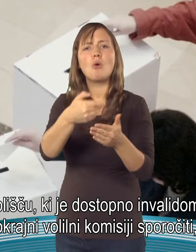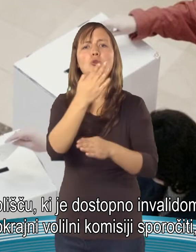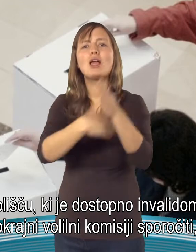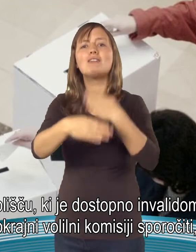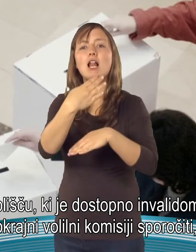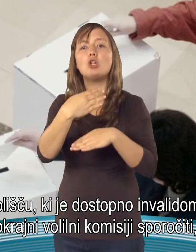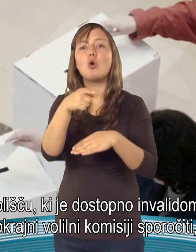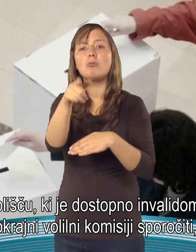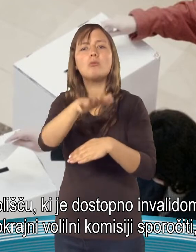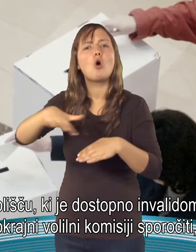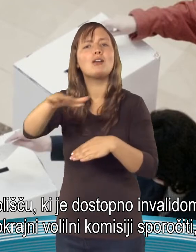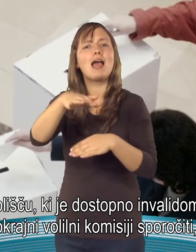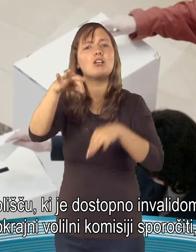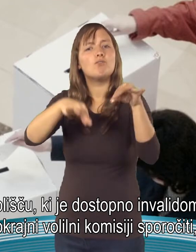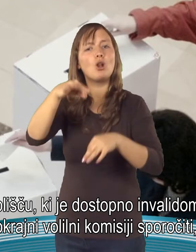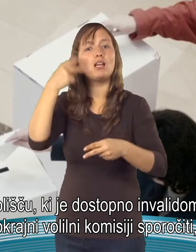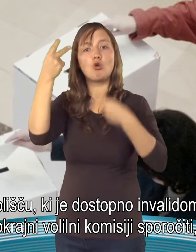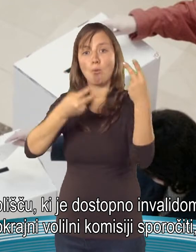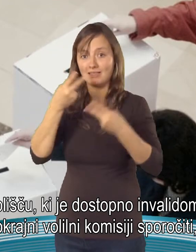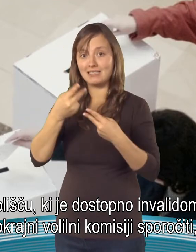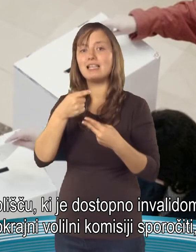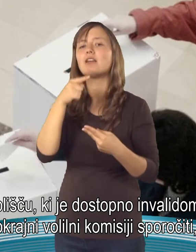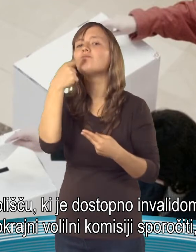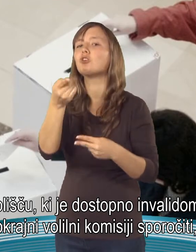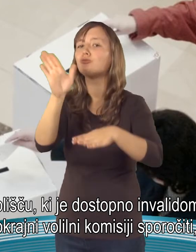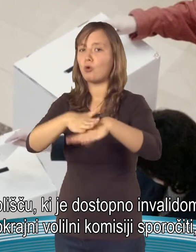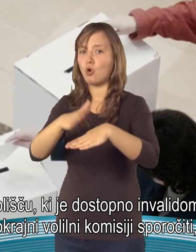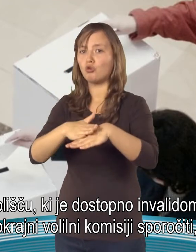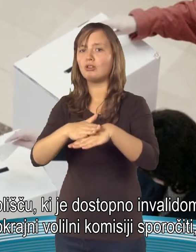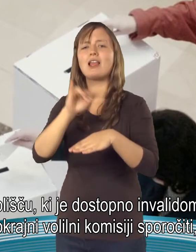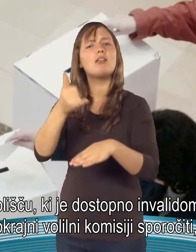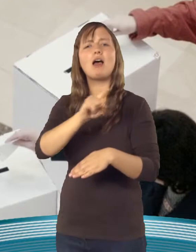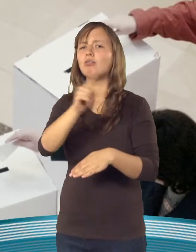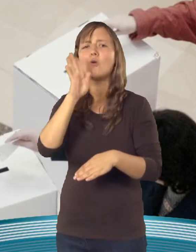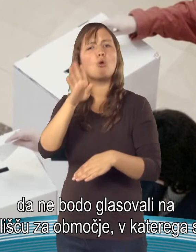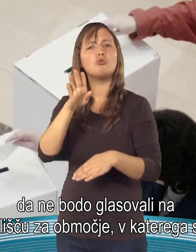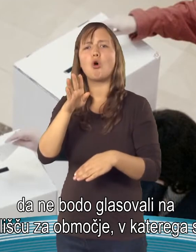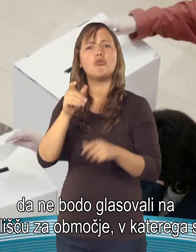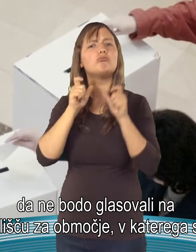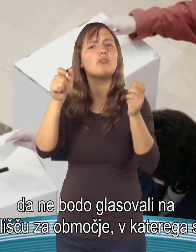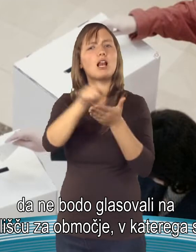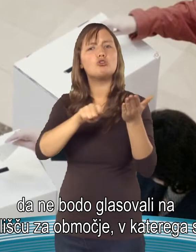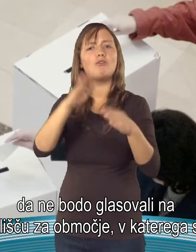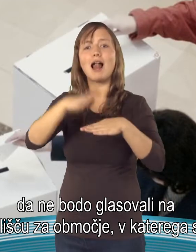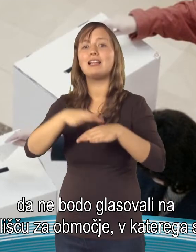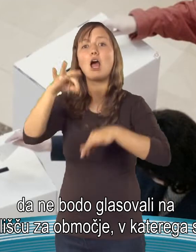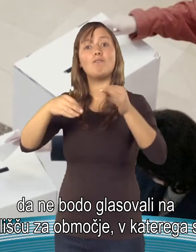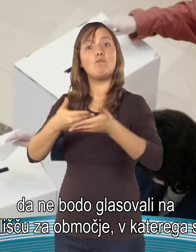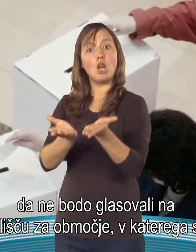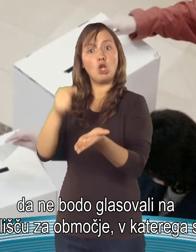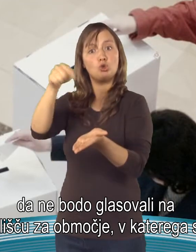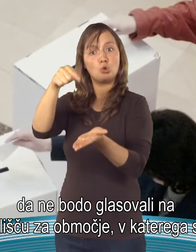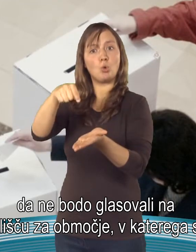okrajni volilni komisiji sporočiti, da ne bodo glasovali na volišču za območje, v katerega so vpisani v